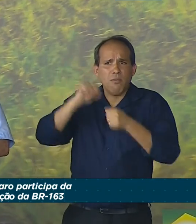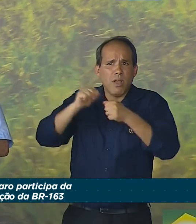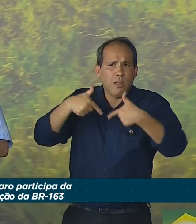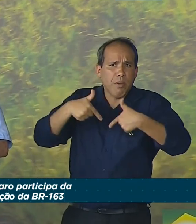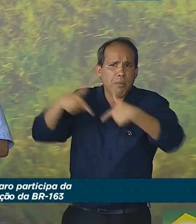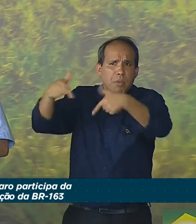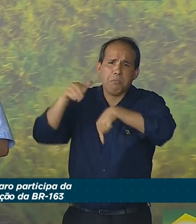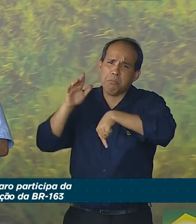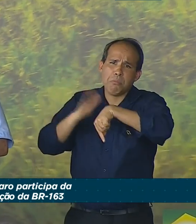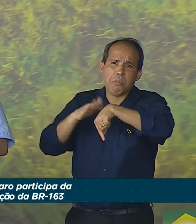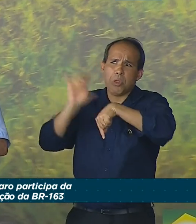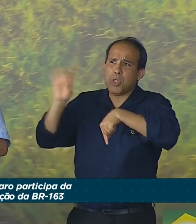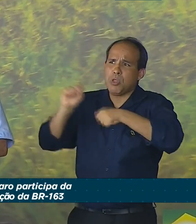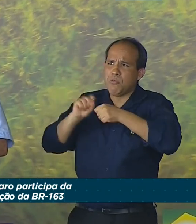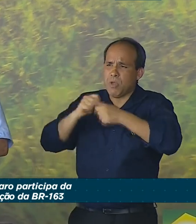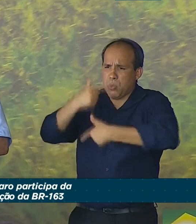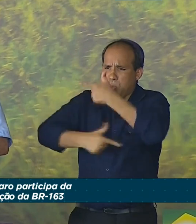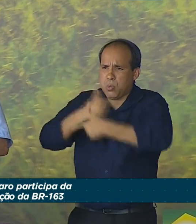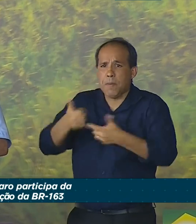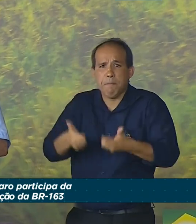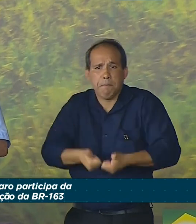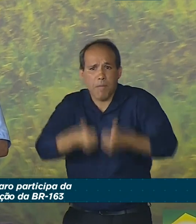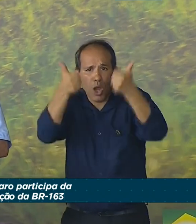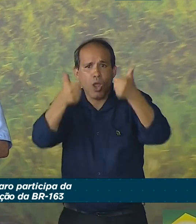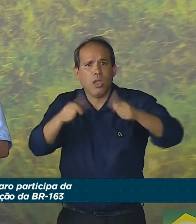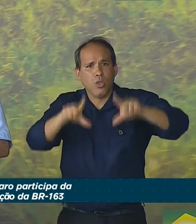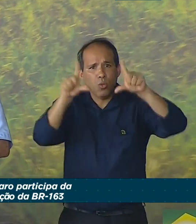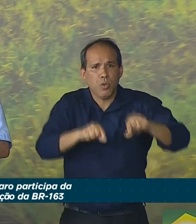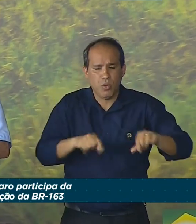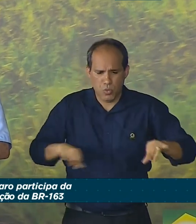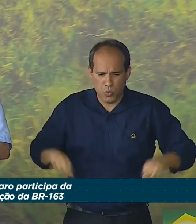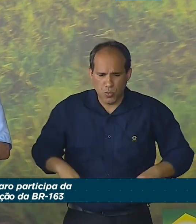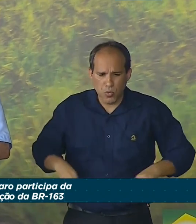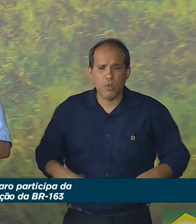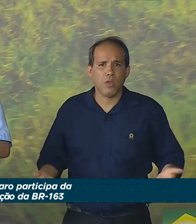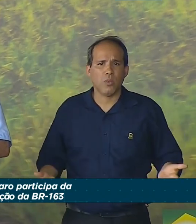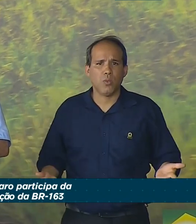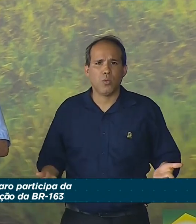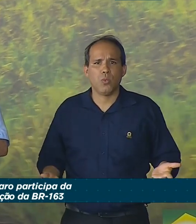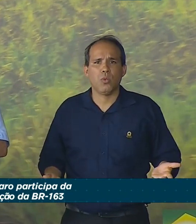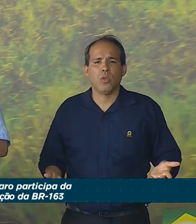tem feito para minorar sofrimento, para ajudar